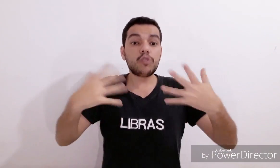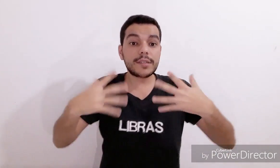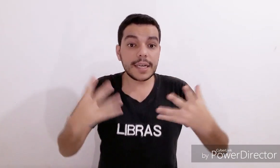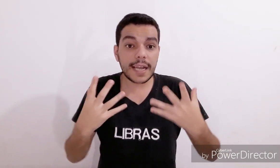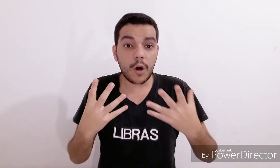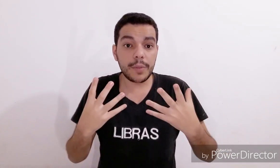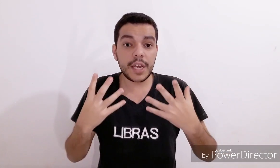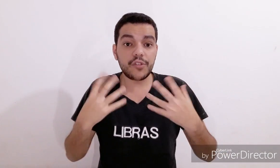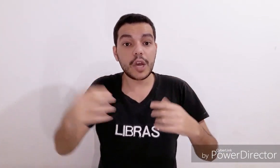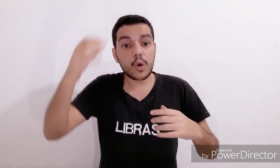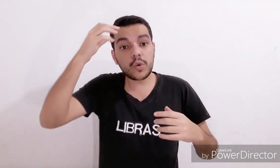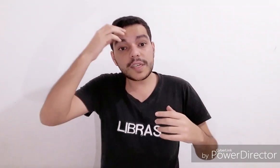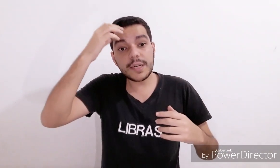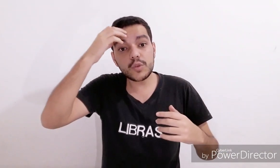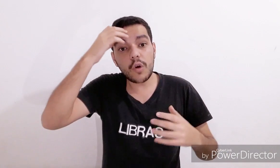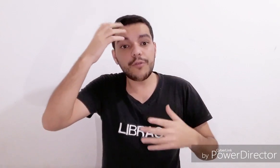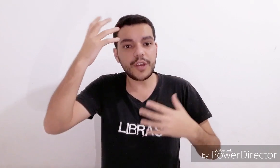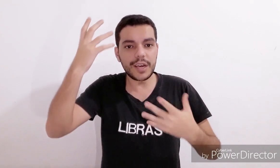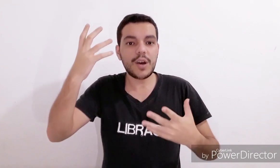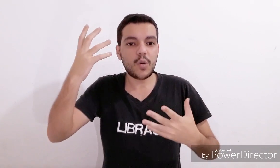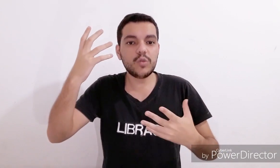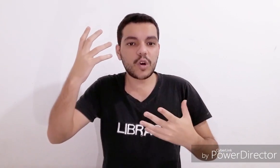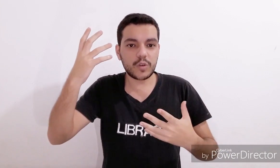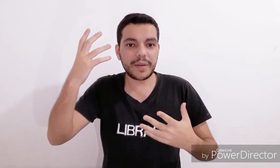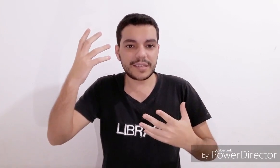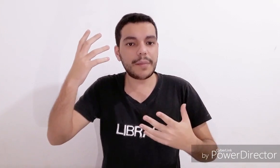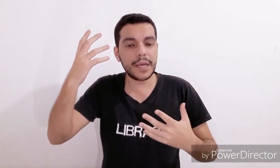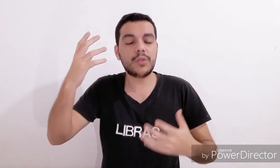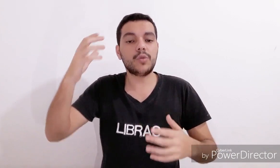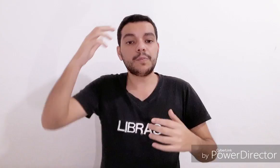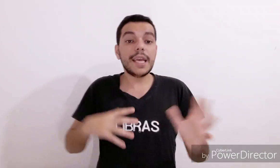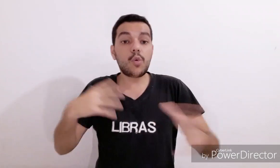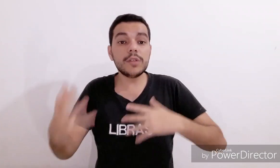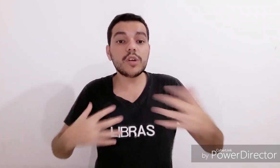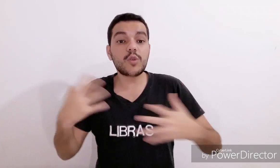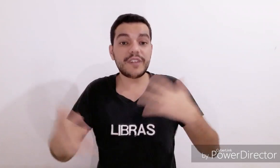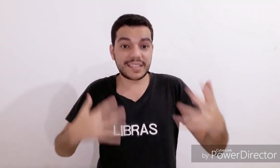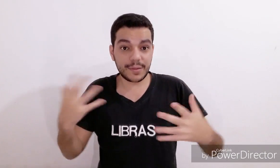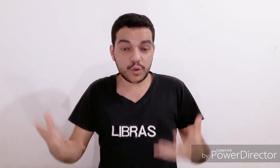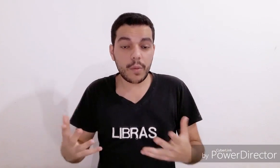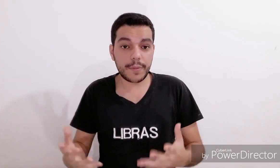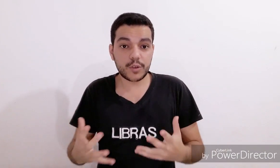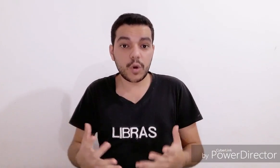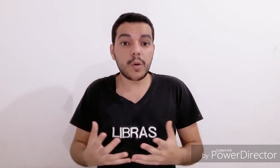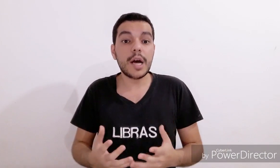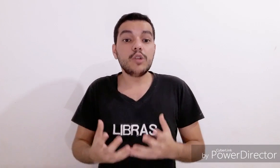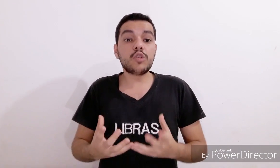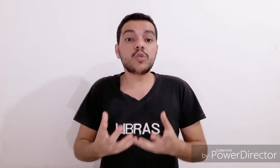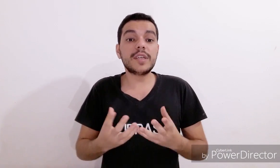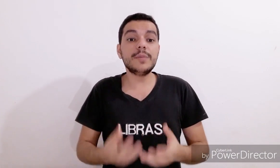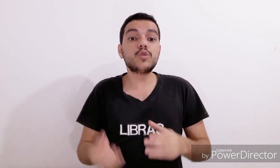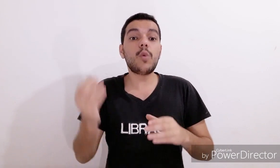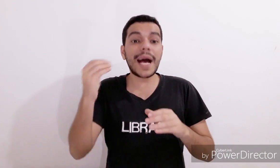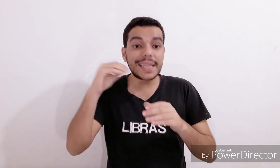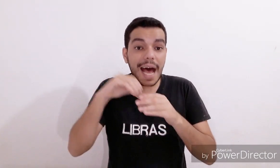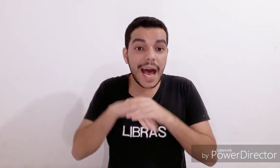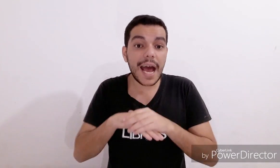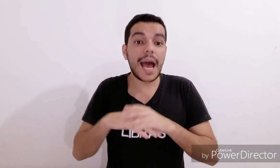nós literalmente conseguimos ouvir o nosso pensamento. E quando nós conversamos com uma pessoa, nós conseguimos guardar